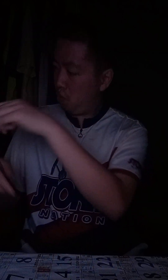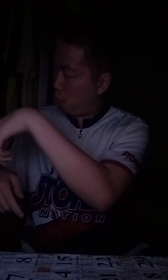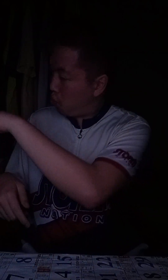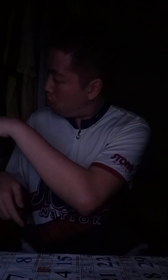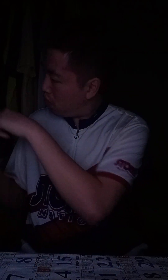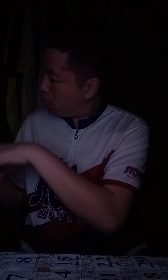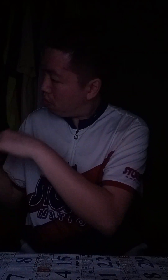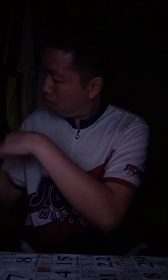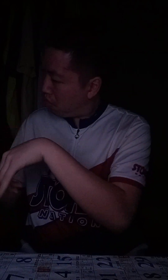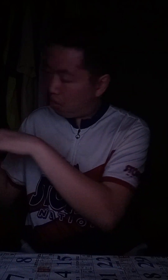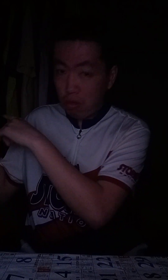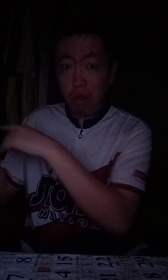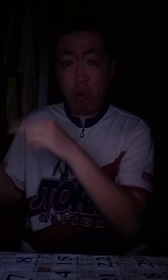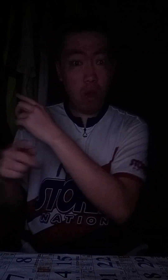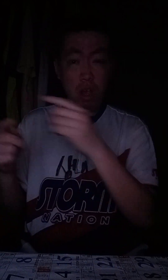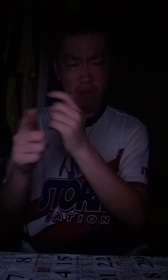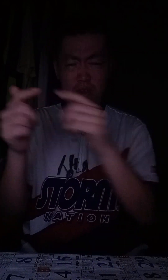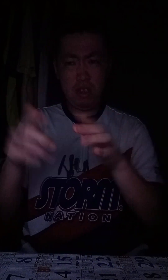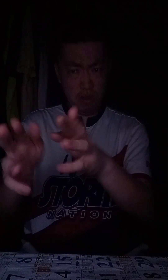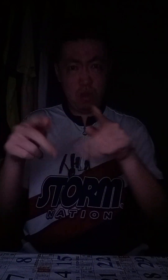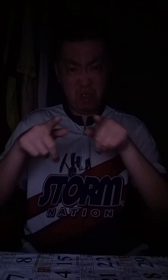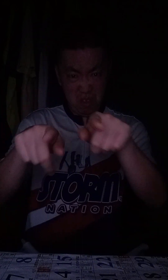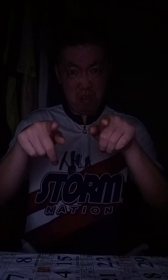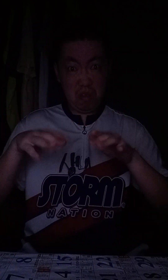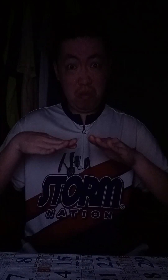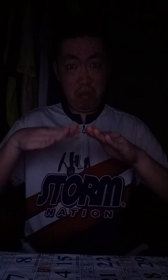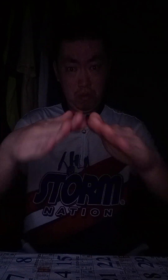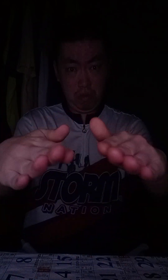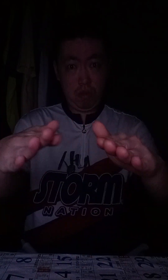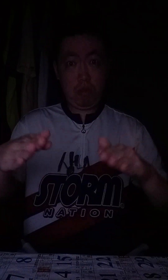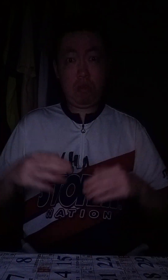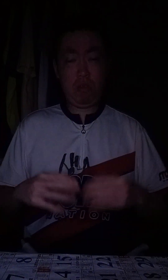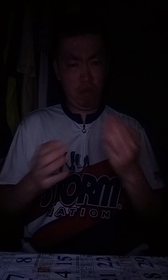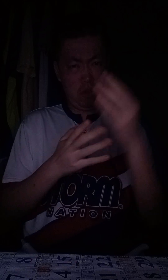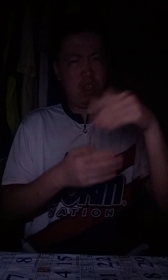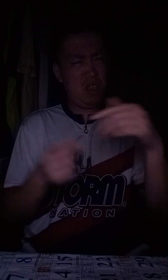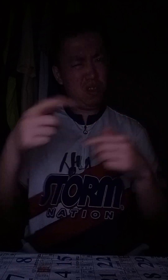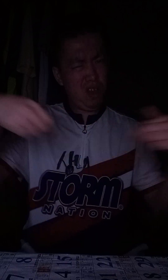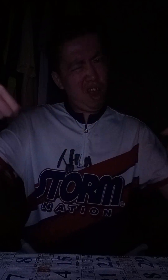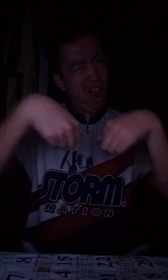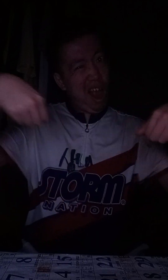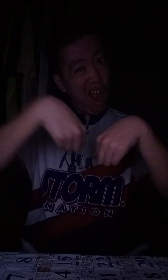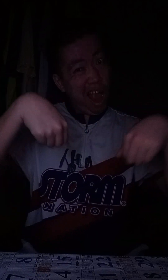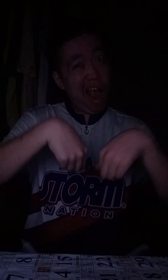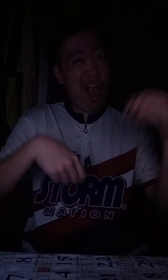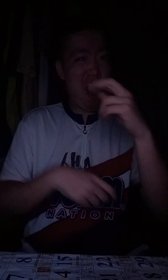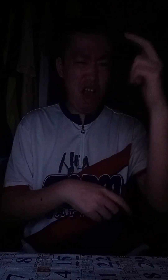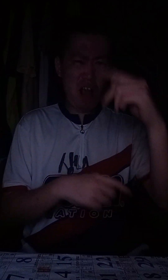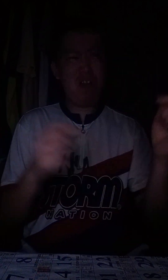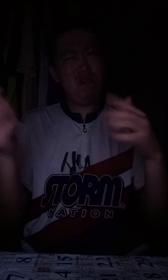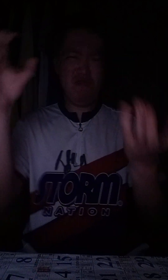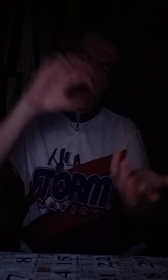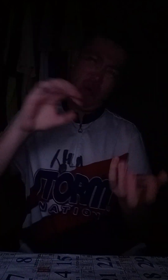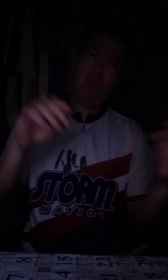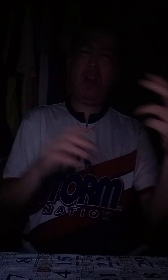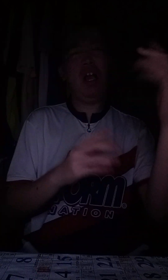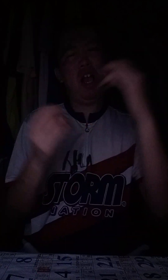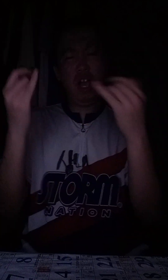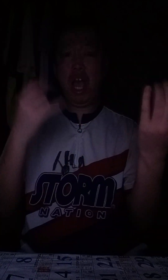나가려고 신호를 넣자 오히려 버스가 속력을 냅니다. 결국 충돌하면서 마을버스가 기울고 사람들이 놀라